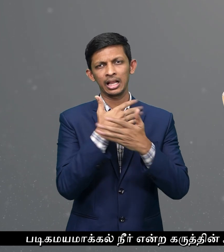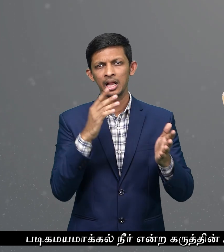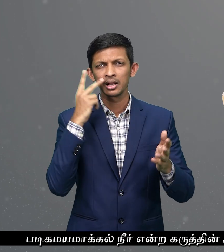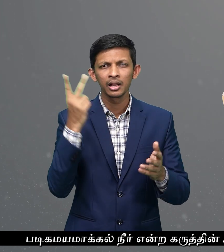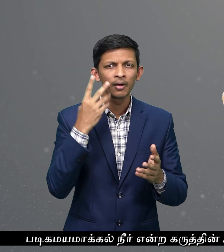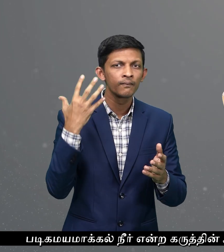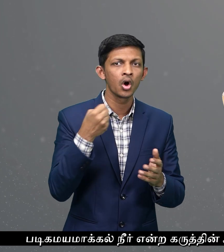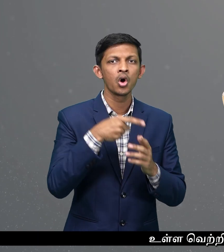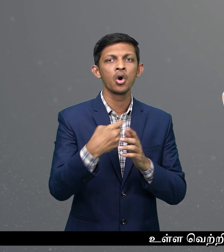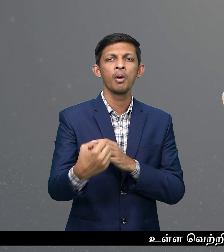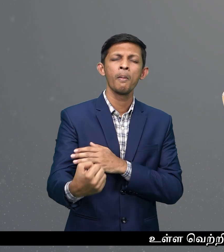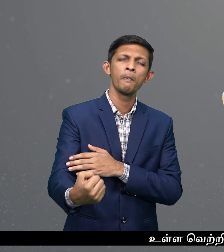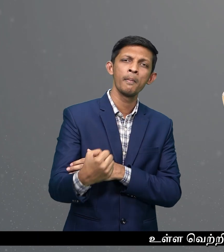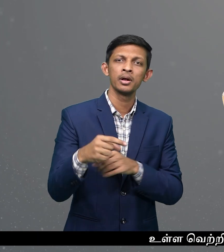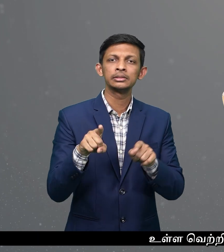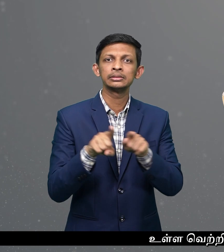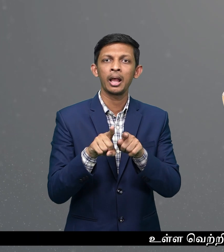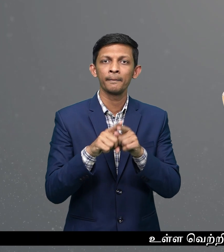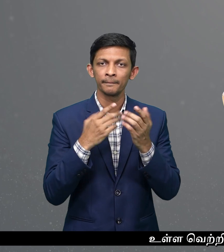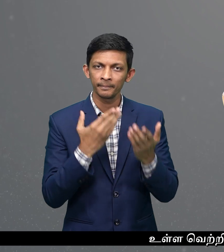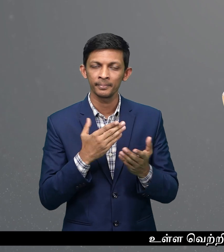பின்வரும் அட்டவணையில் உள்ள வெற்றிடங்களை நிரப்பவும்.